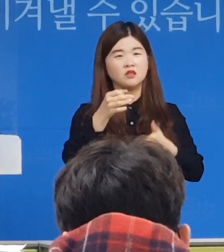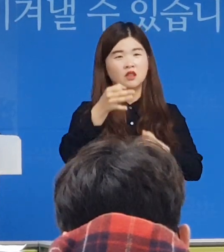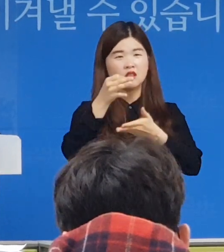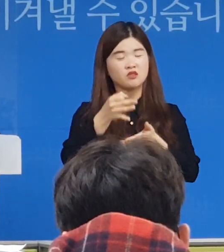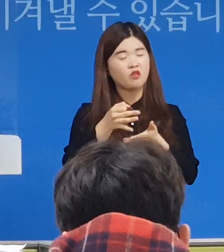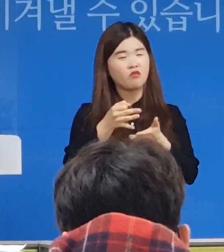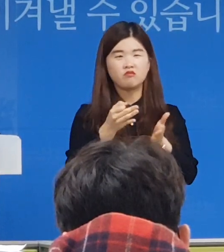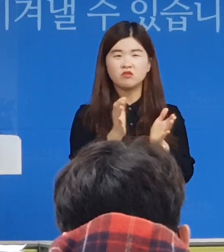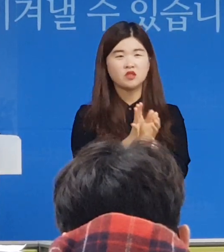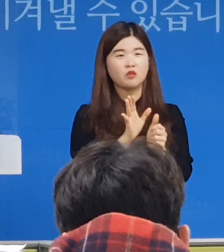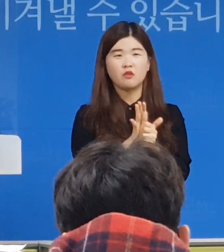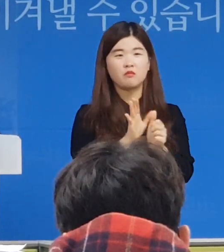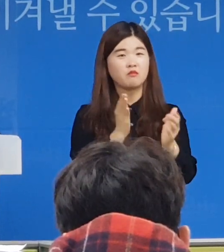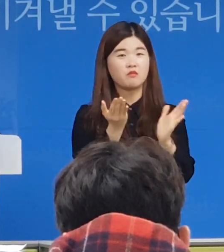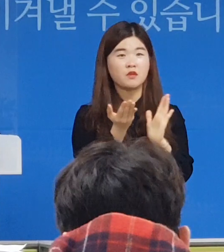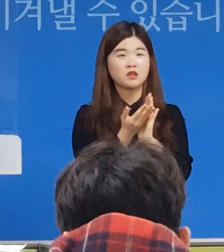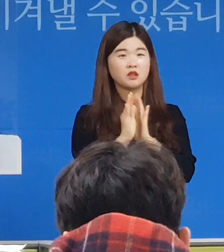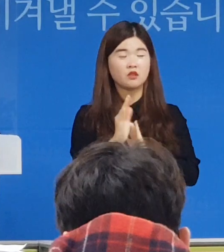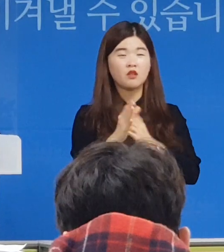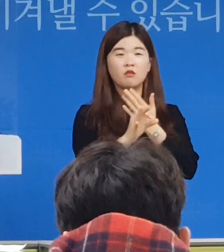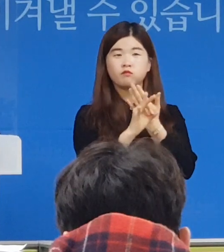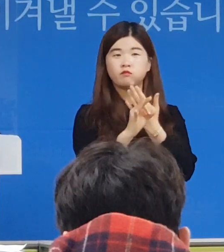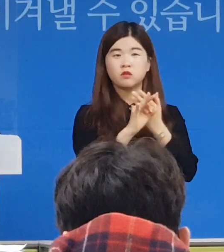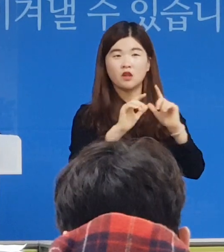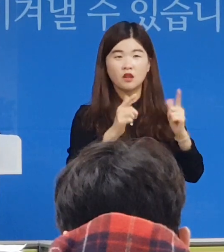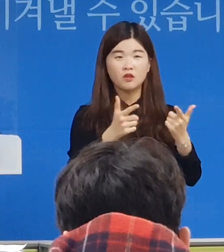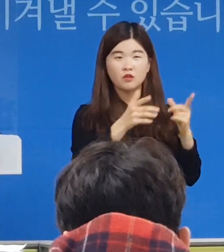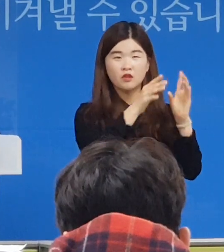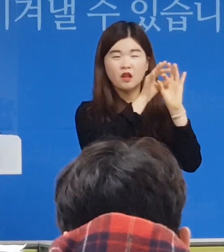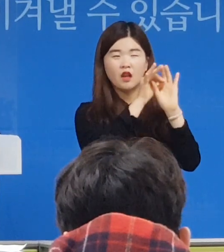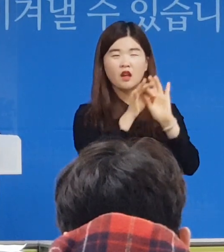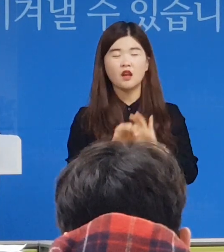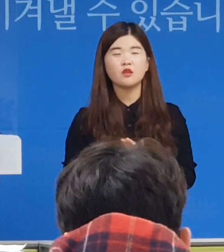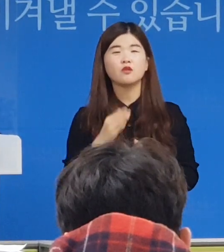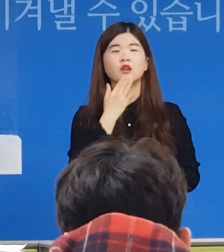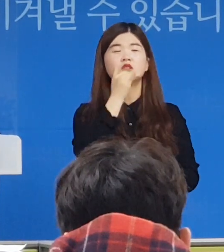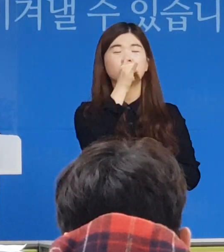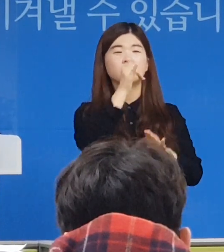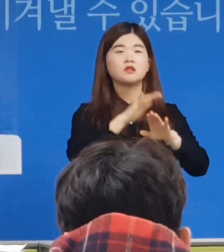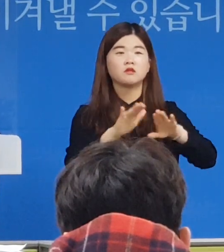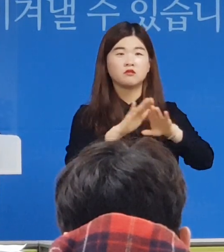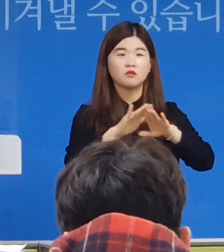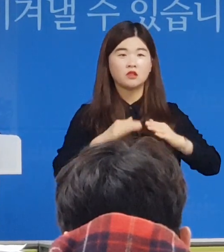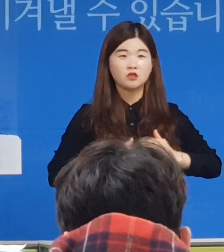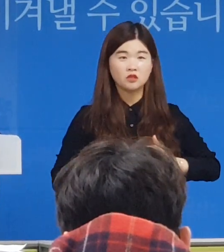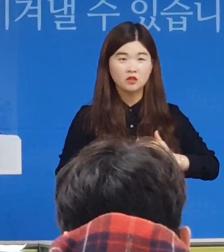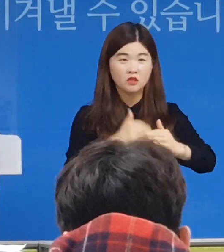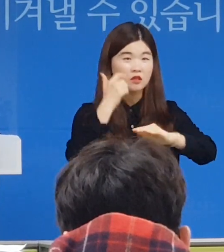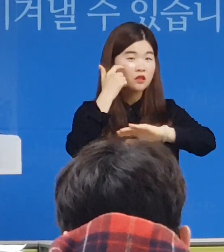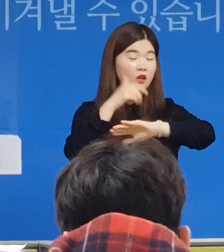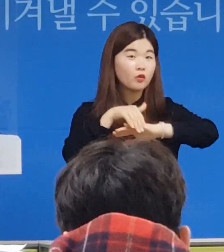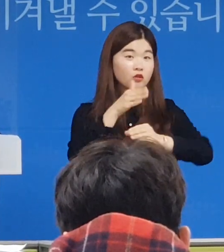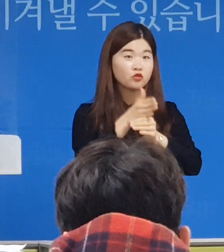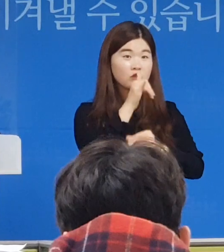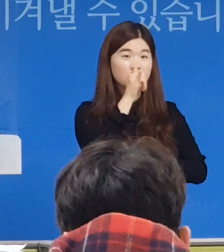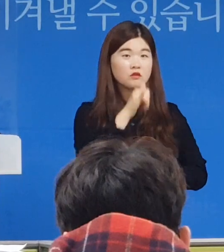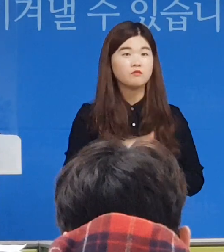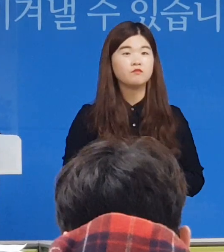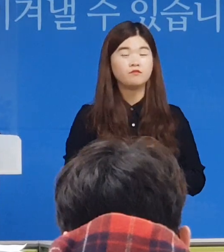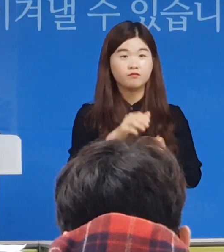않은 상황이기 때문에 한시적이 아닌 근본적인 각종 요인을 해결하는 방향으로 추진해 나갈 계획입니다.